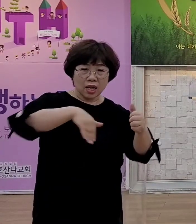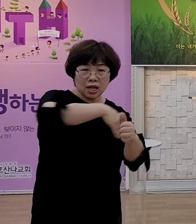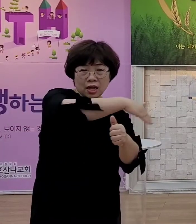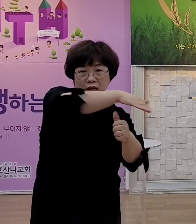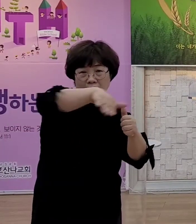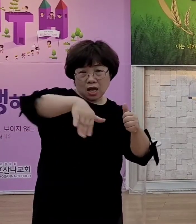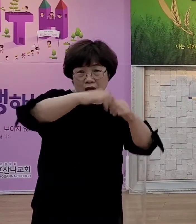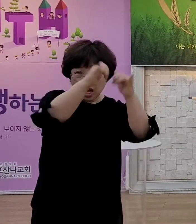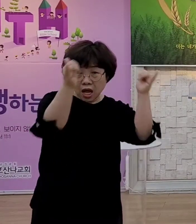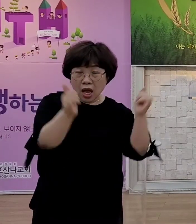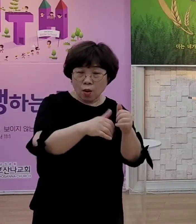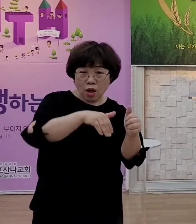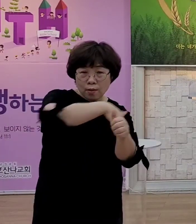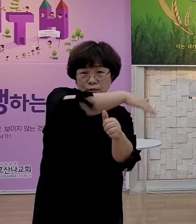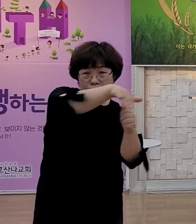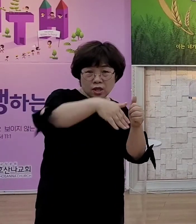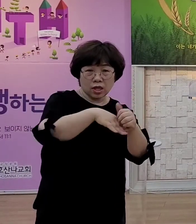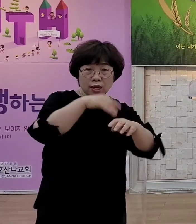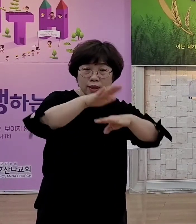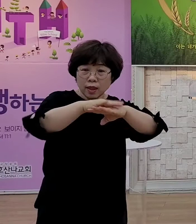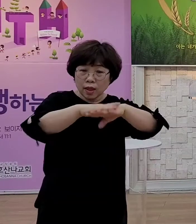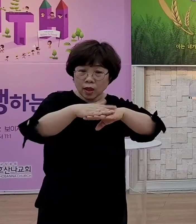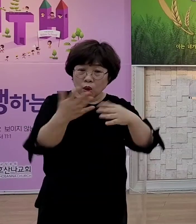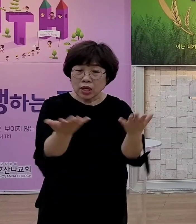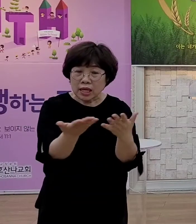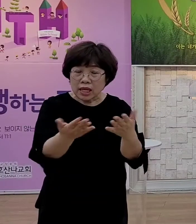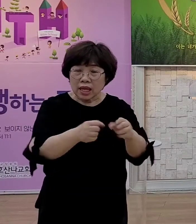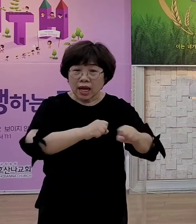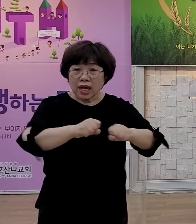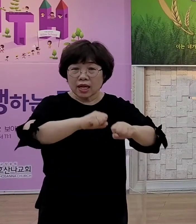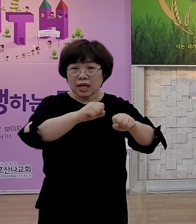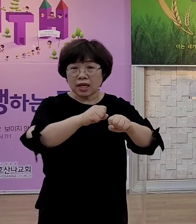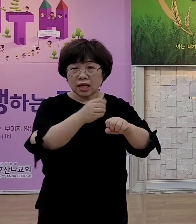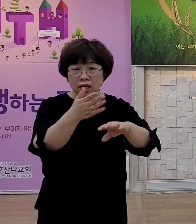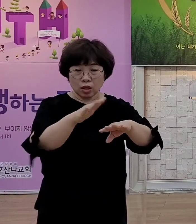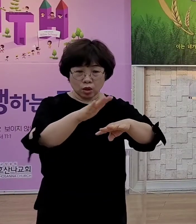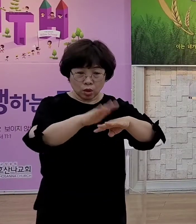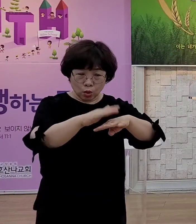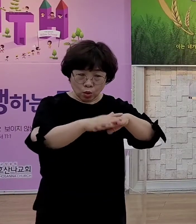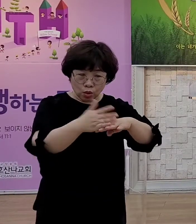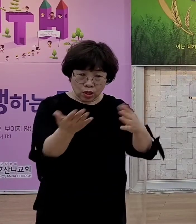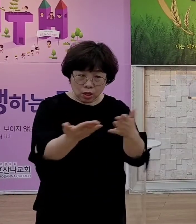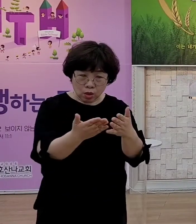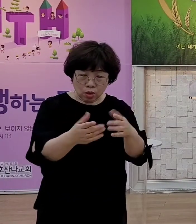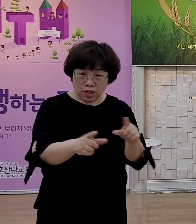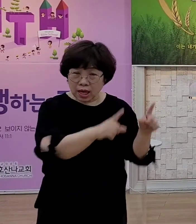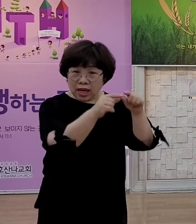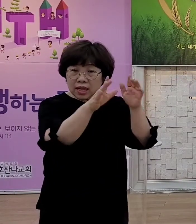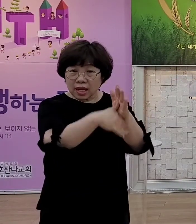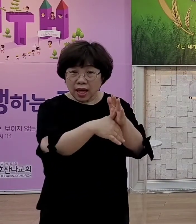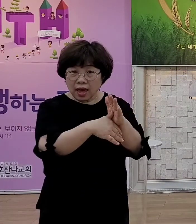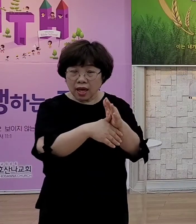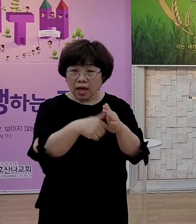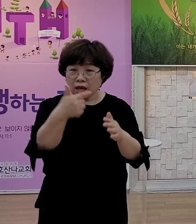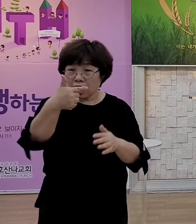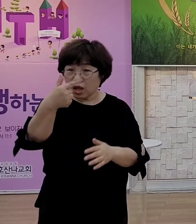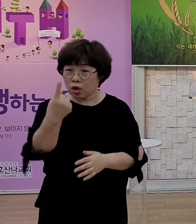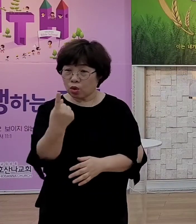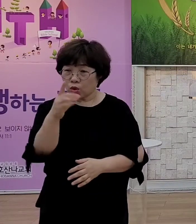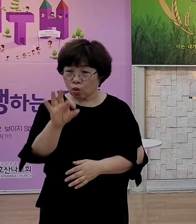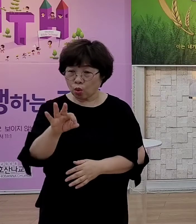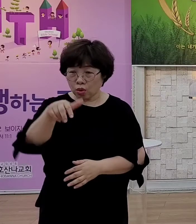그죠? 농경사회였기 때문에 뭐 밀과 이렇게 보리를 거두어서 이 첫 열매를